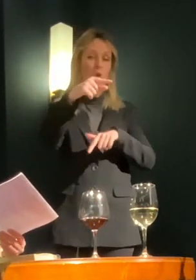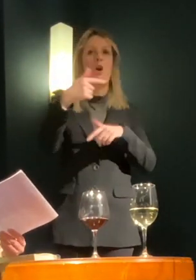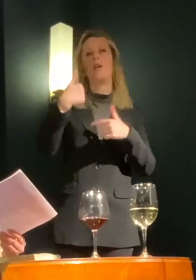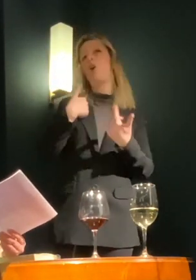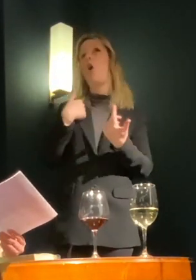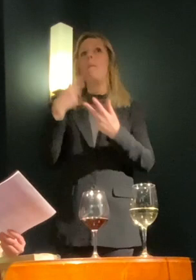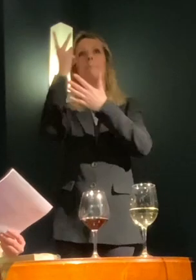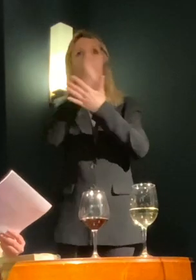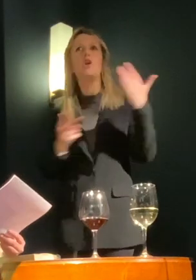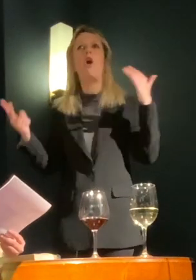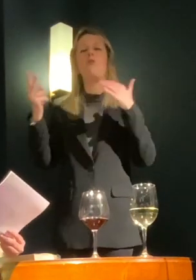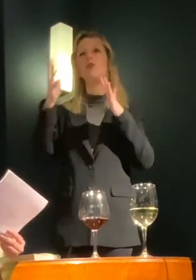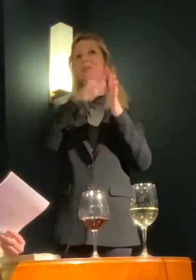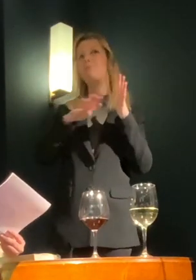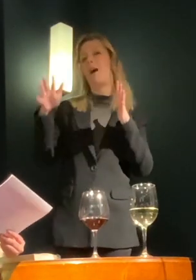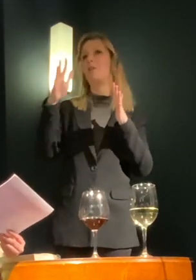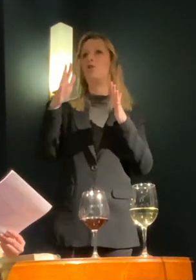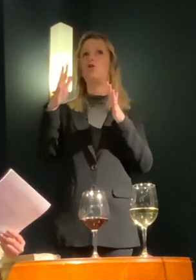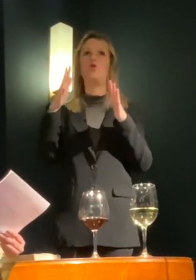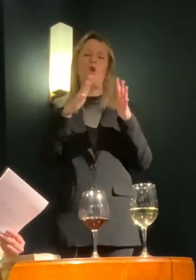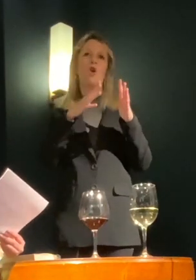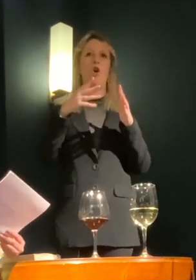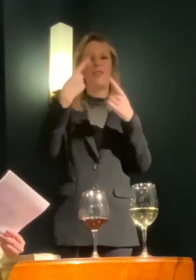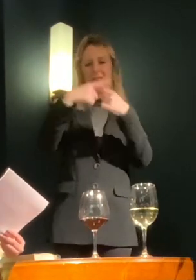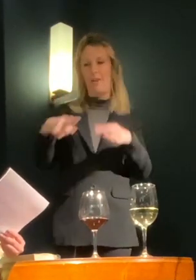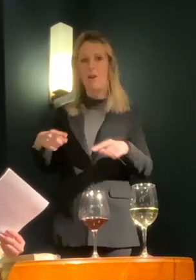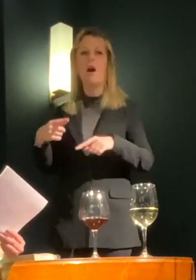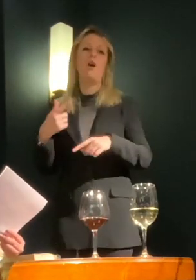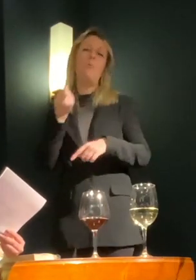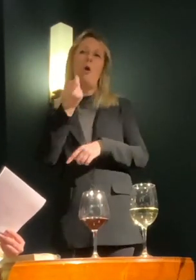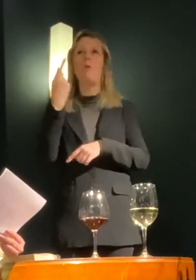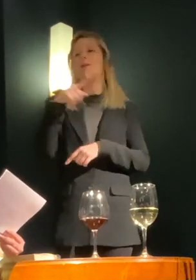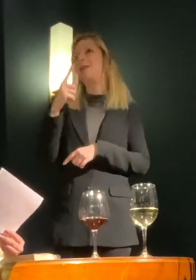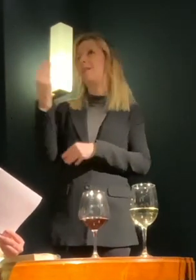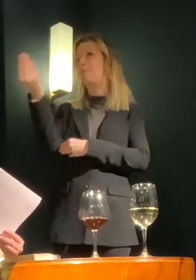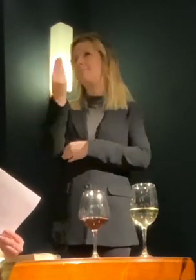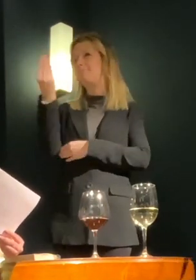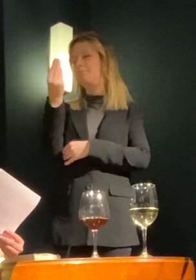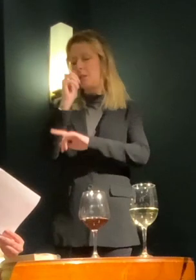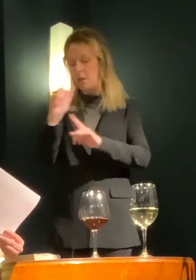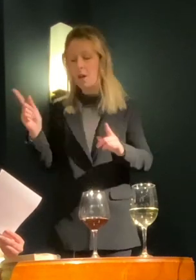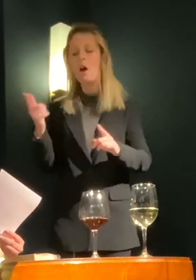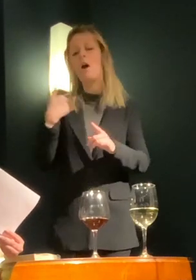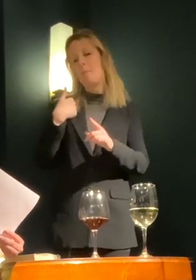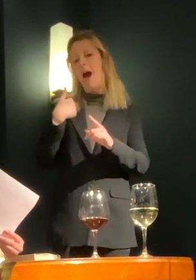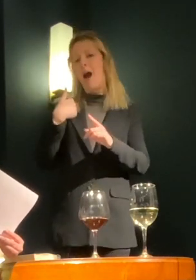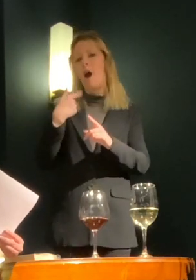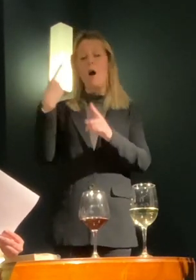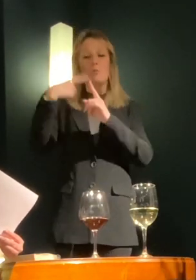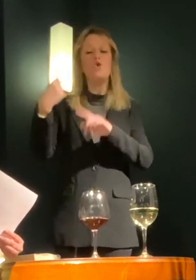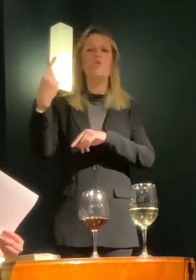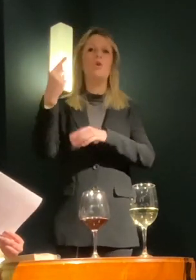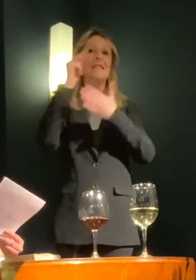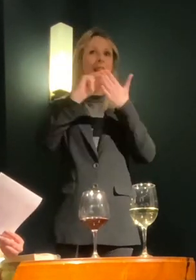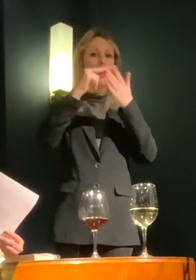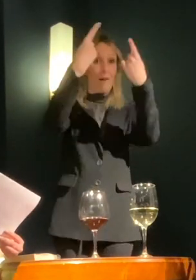spaziare, un po' per non annoiarmi e un po' perché in realtà ogni tipologia di scrittura ha un suo bello e un suo brutto, per cui cerco